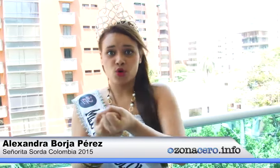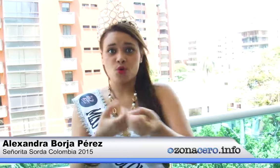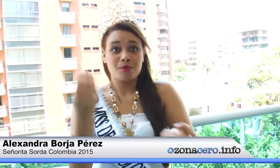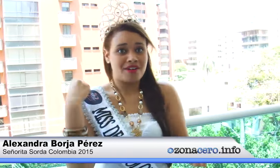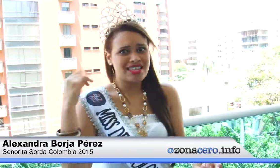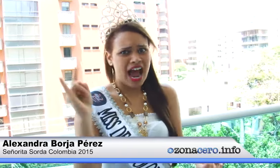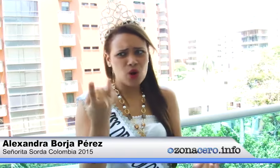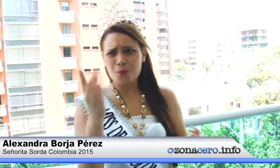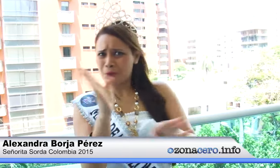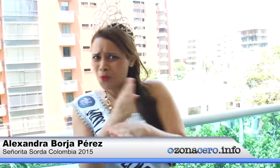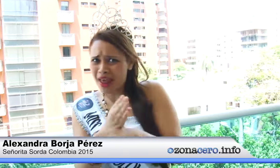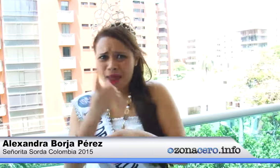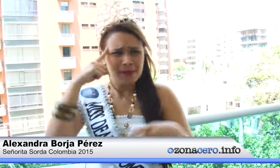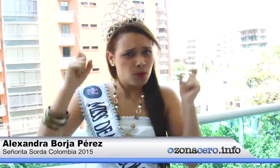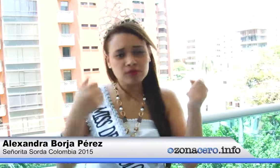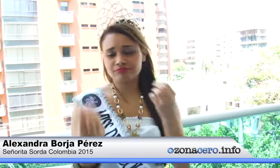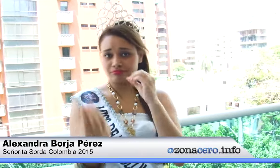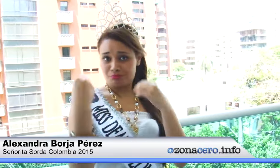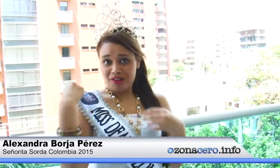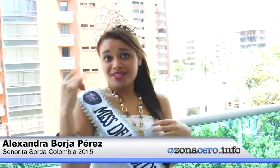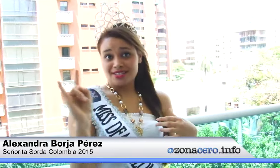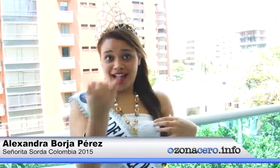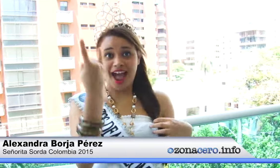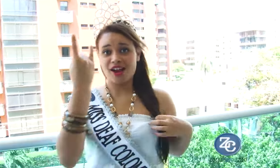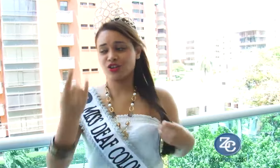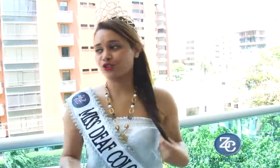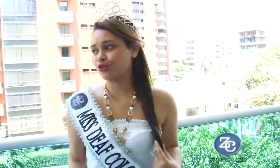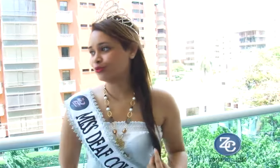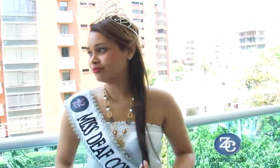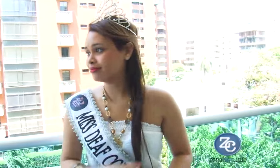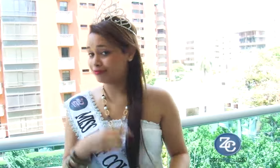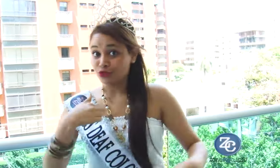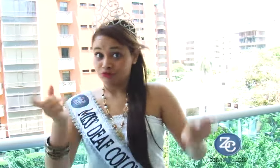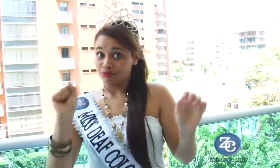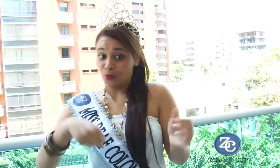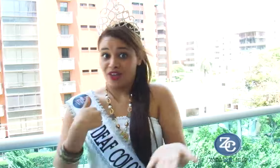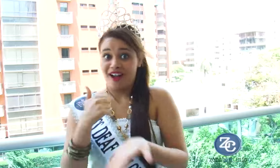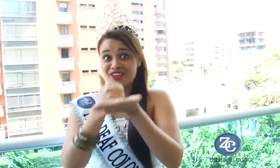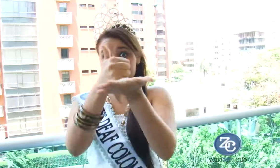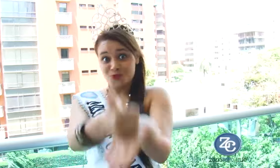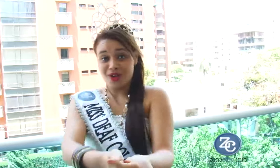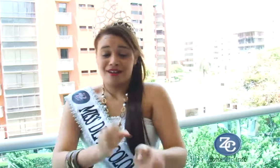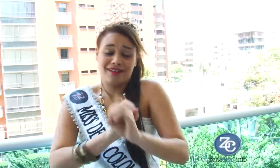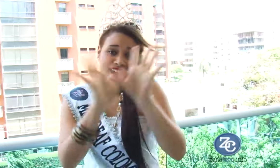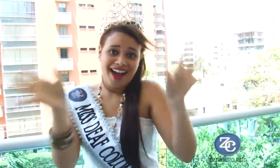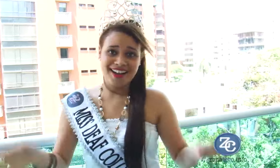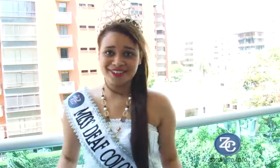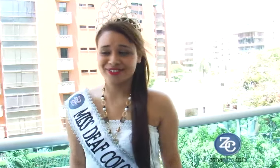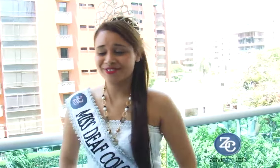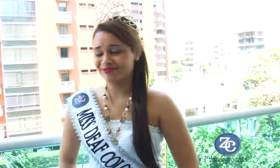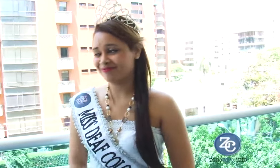estar pendiente de todo lo que yo hago. Cualquier inconveniente me pueden avisar a mí y yo los puedo apoyar. Me pueden